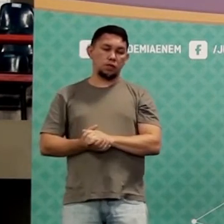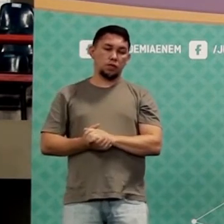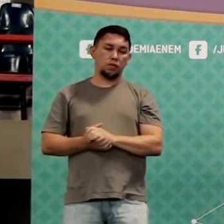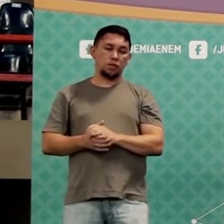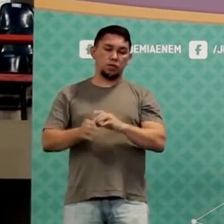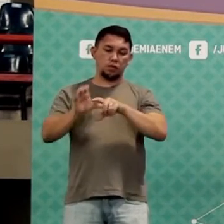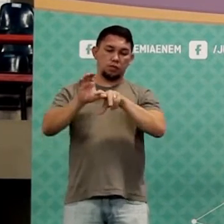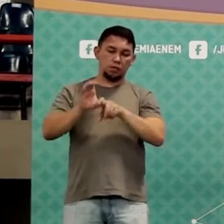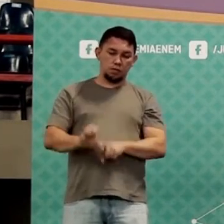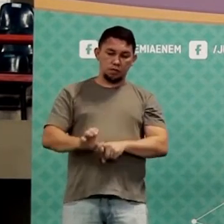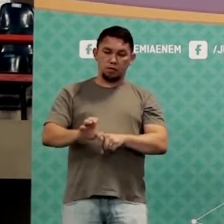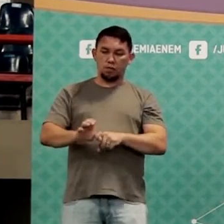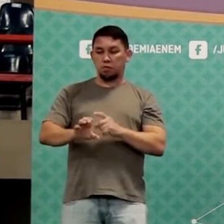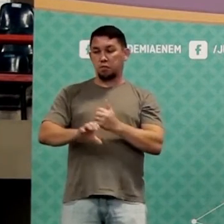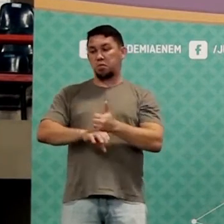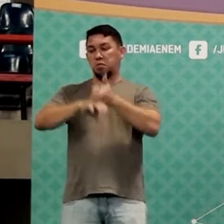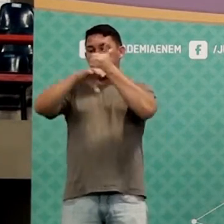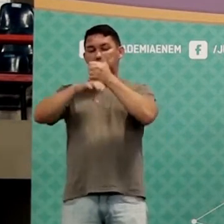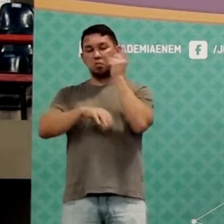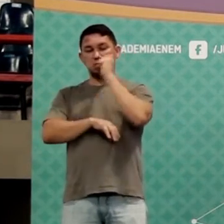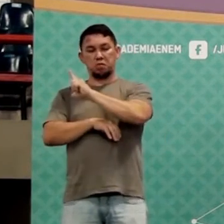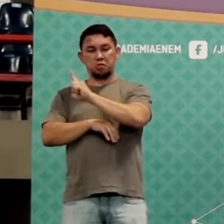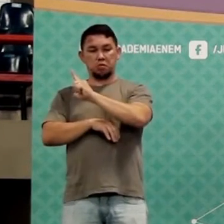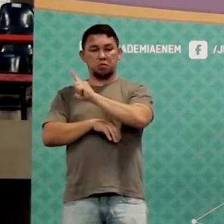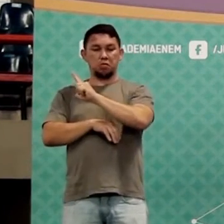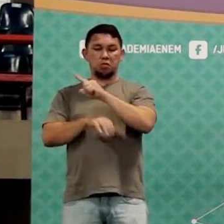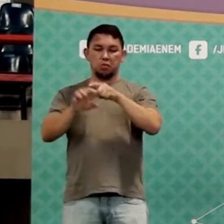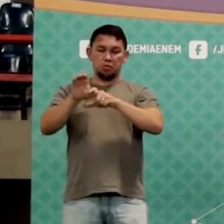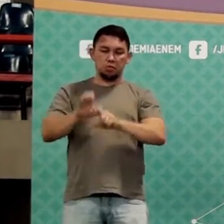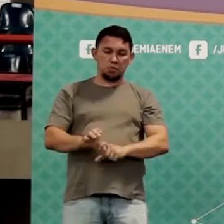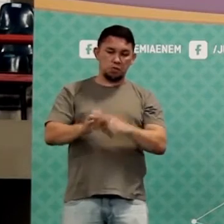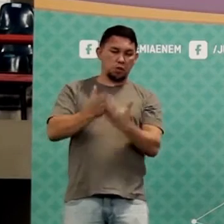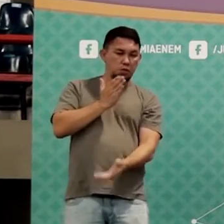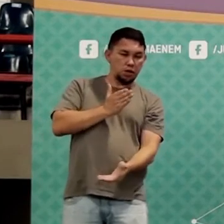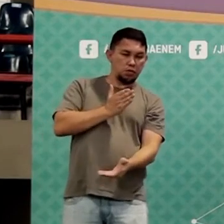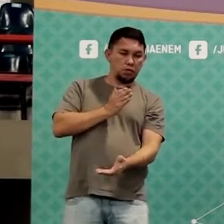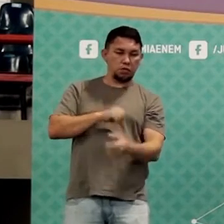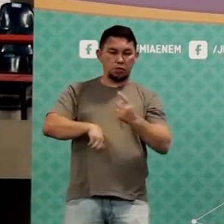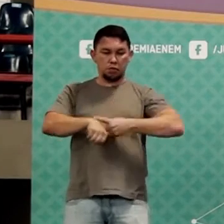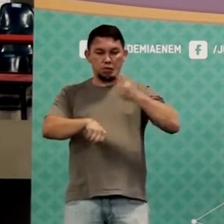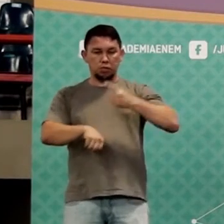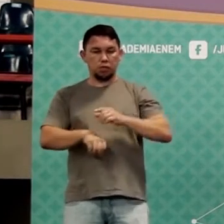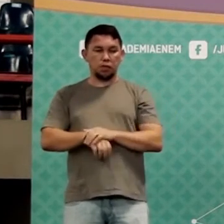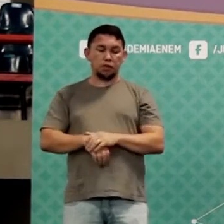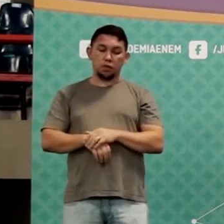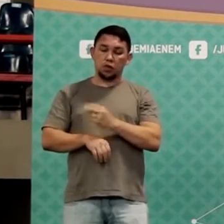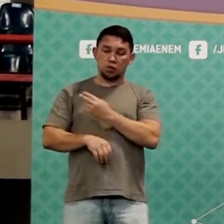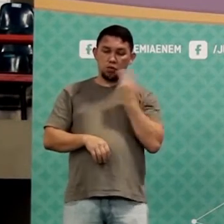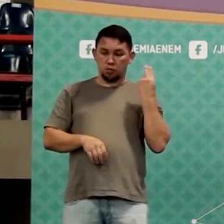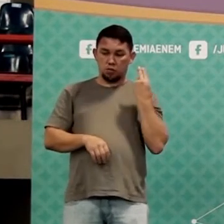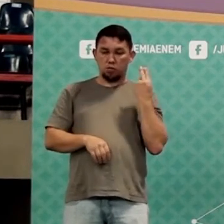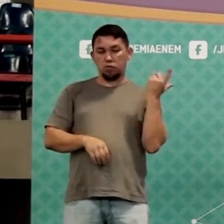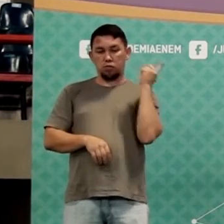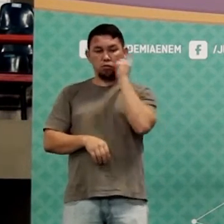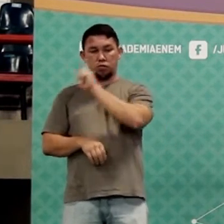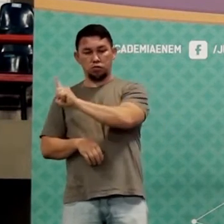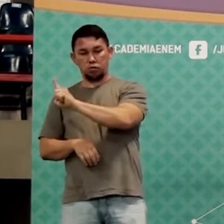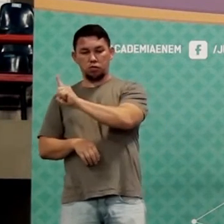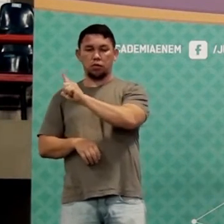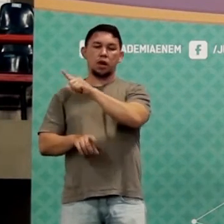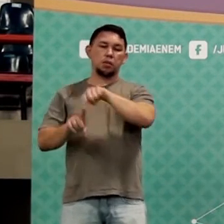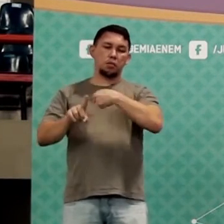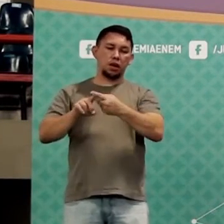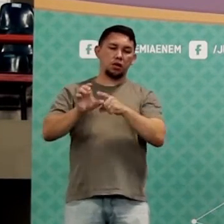superávit primário, naquele momento eu ganhei. Tive um déficit primário, naquele momento eu perdi. Tem um déficit nominal, eu ganhei dinheiro, mesmo assim estou com